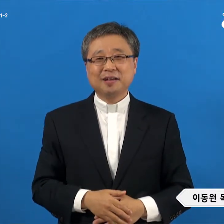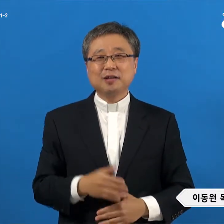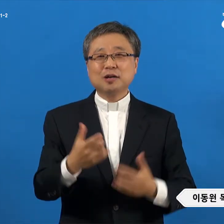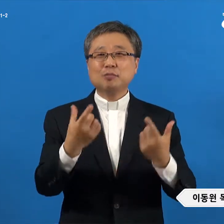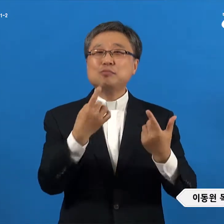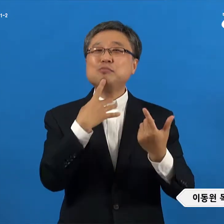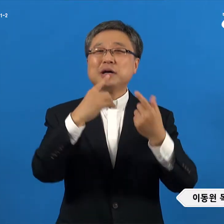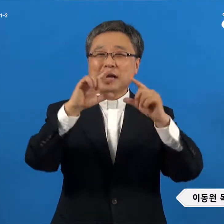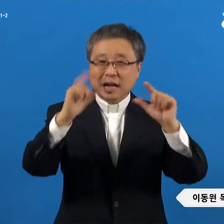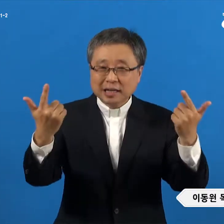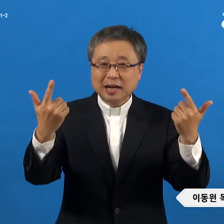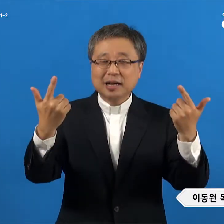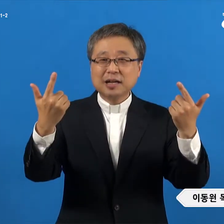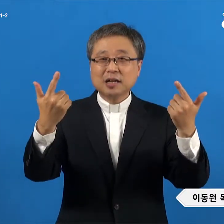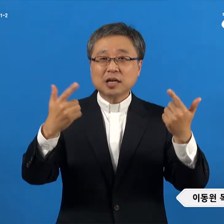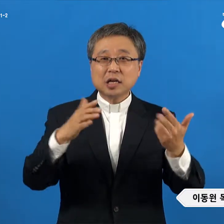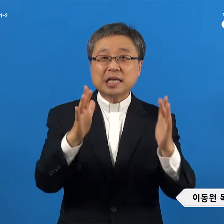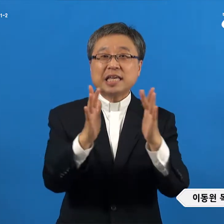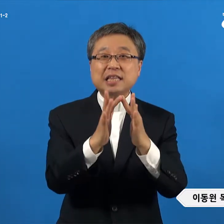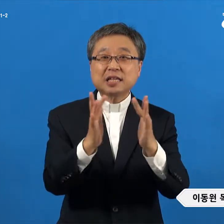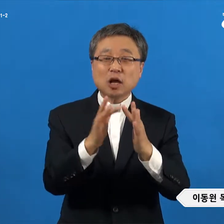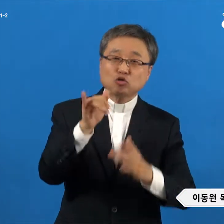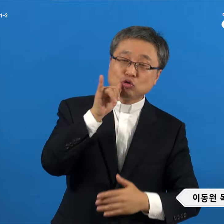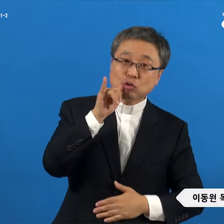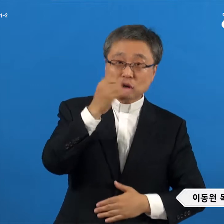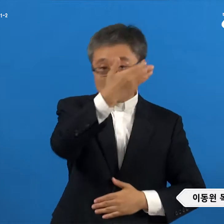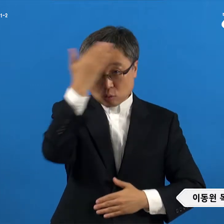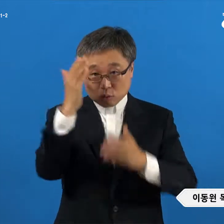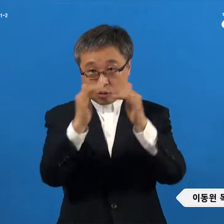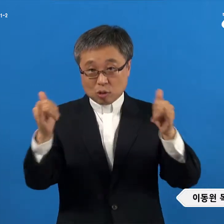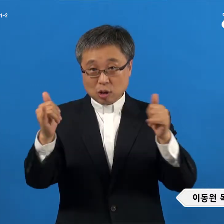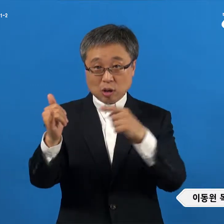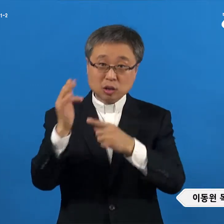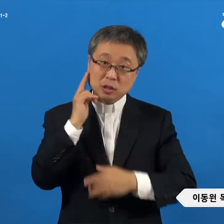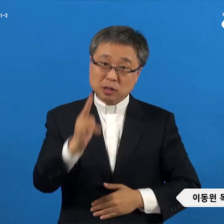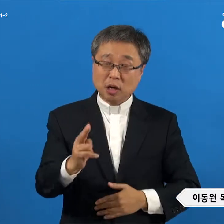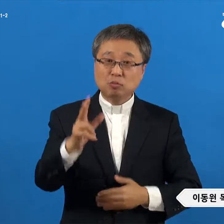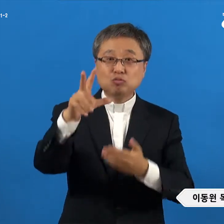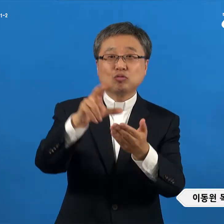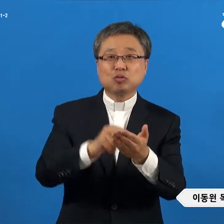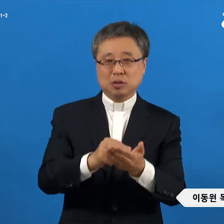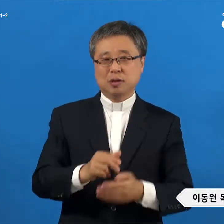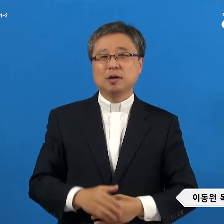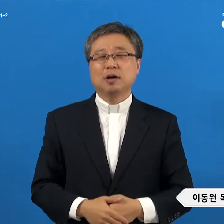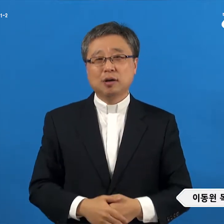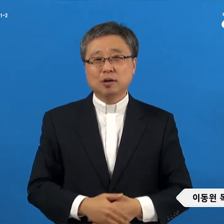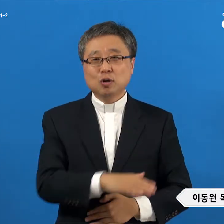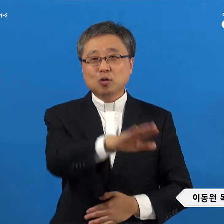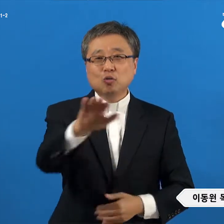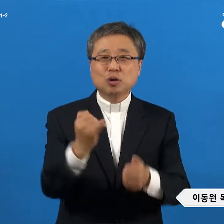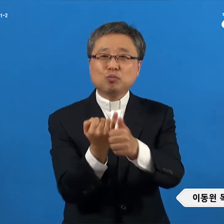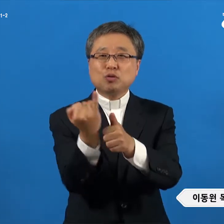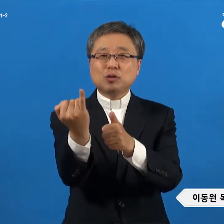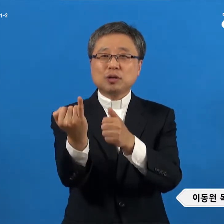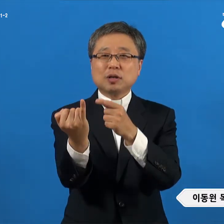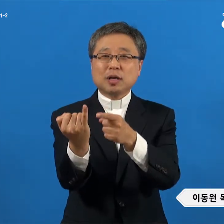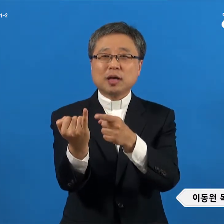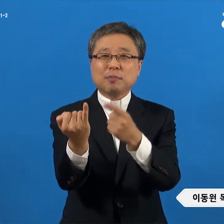무슨 인터넷 중독. 요즘 청소년들에게 심각한 문제죠. 우리 부인들에게 많은 TV, 드라마